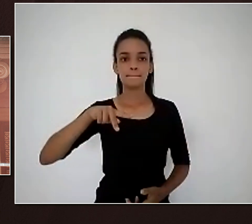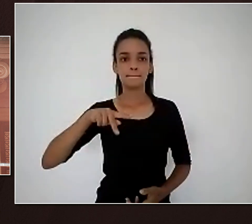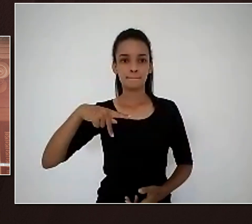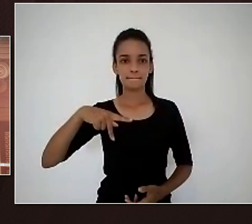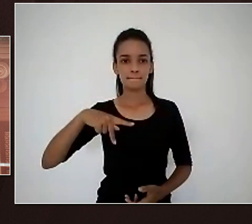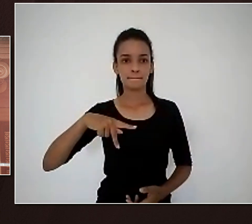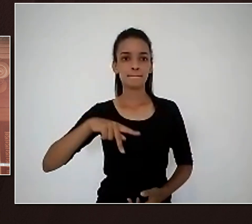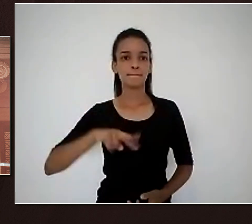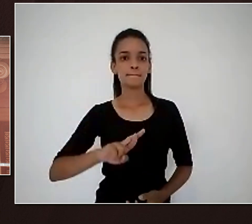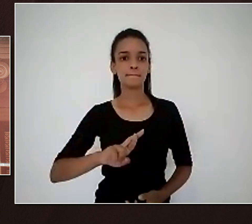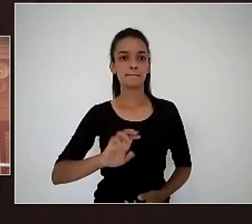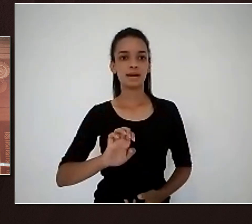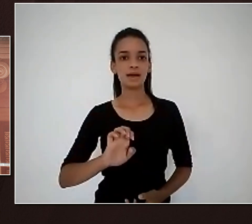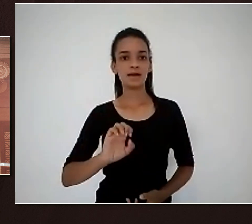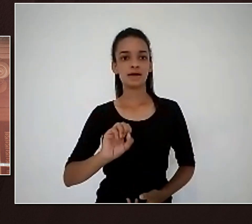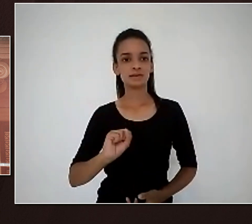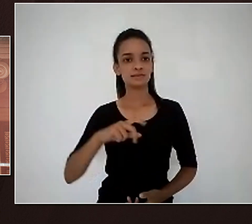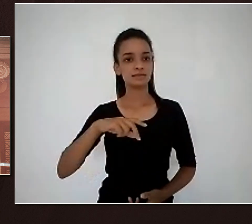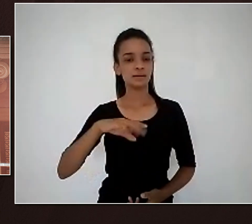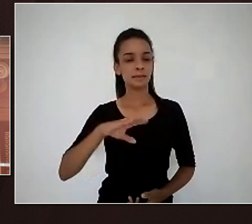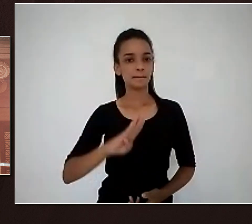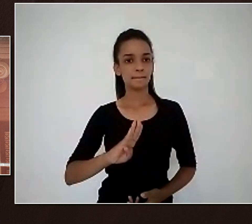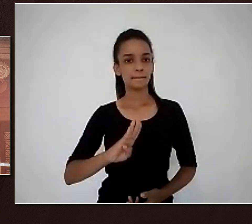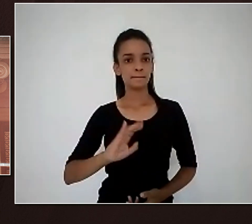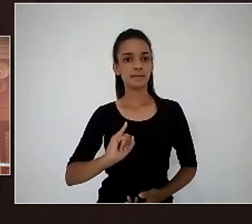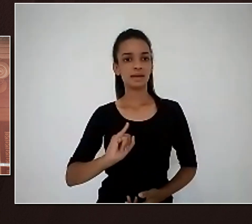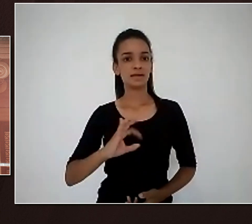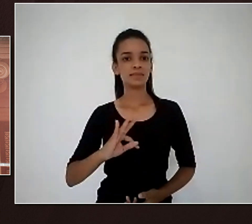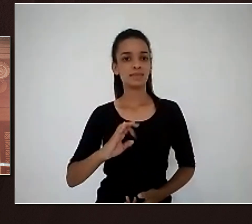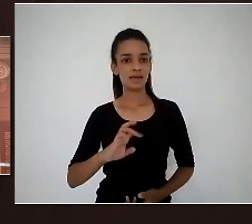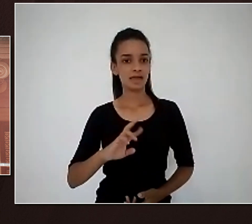escolhidos justamente para cuidar da